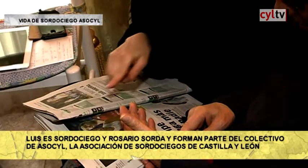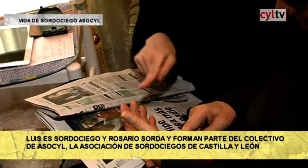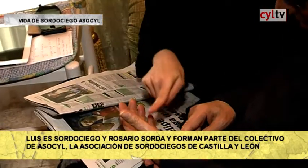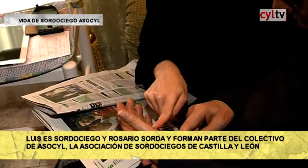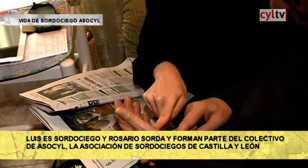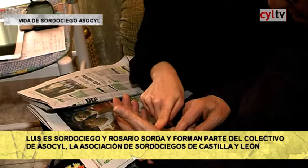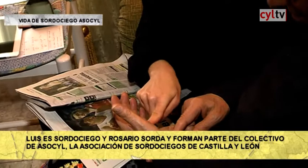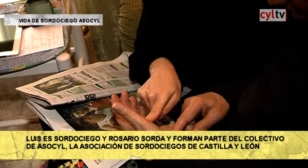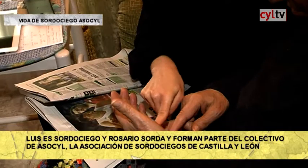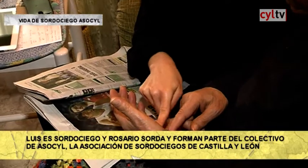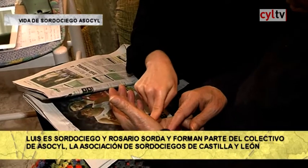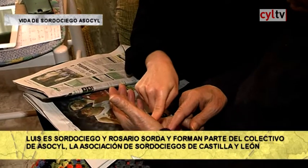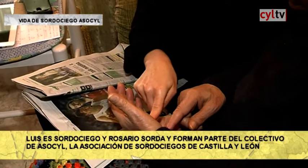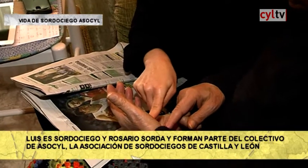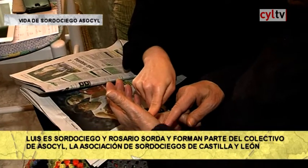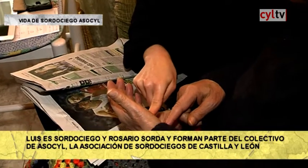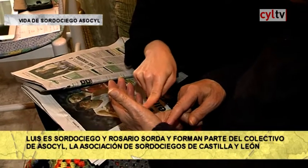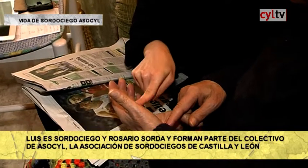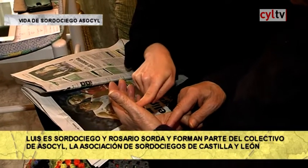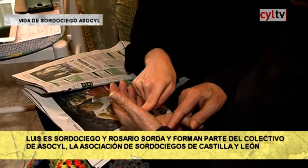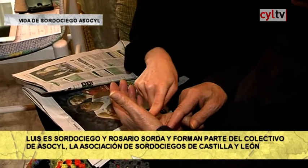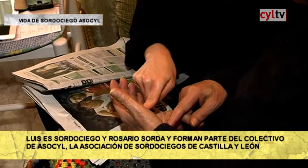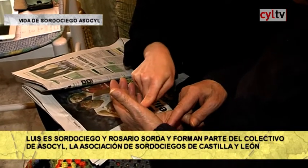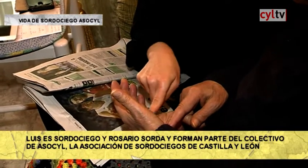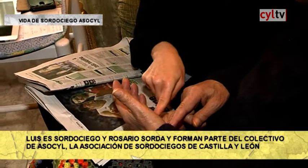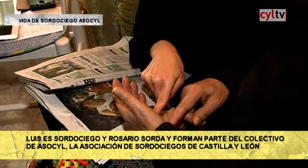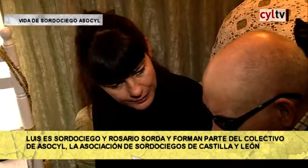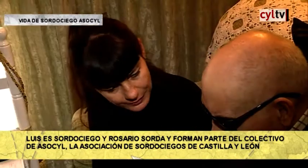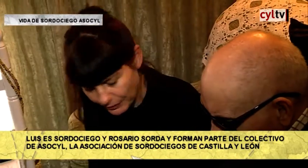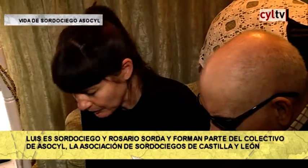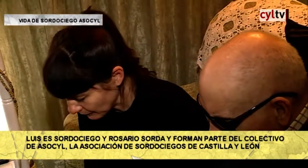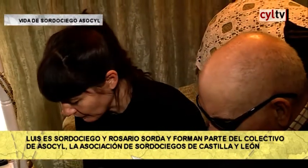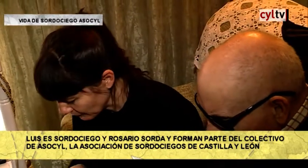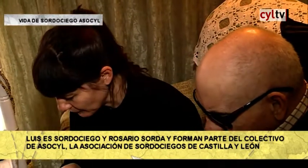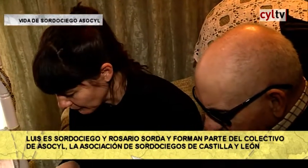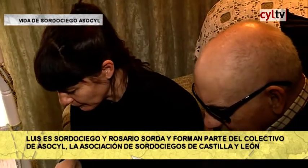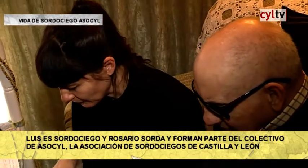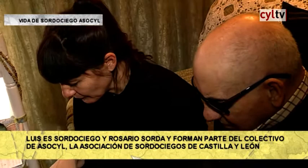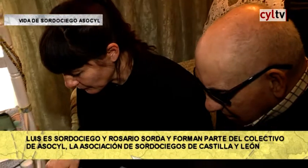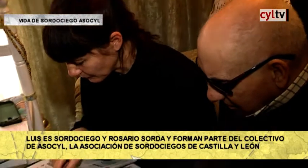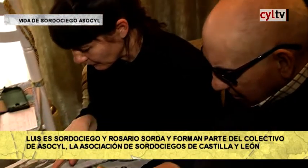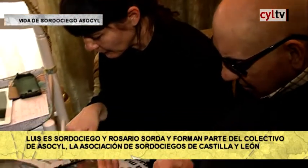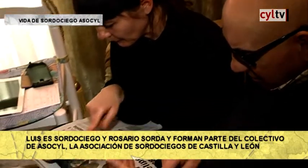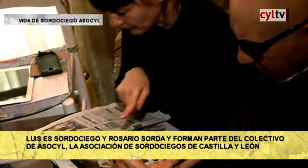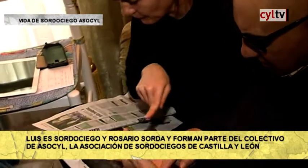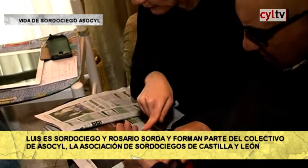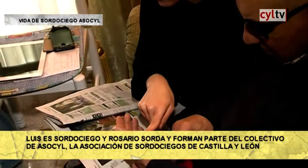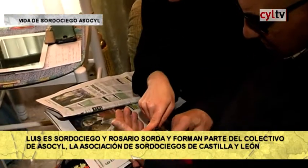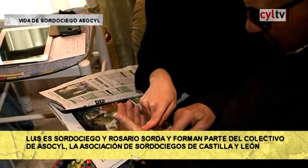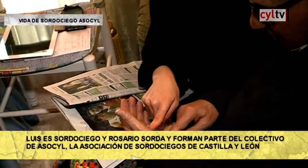¿sabes? Claro. Nosotras podemos acceder a cualquier tipo de información, radio, televisión, y ellos solo lo pueden saber a través de un profesional.